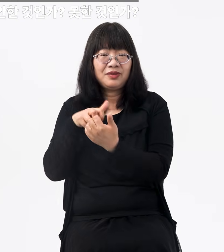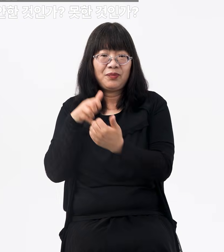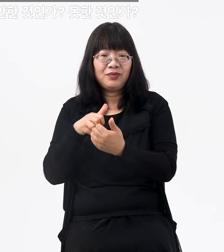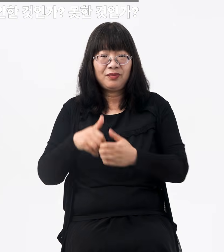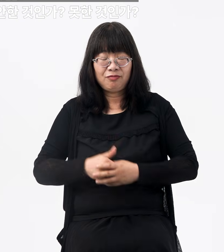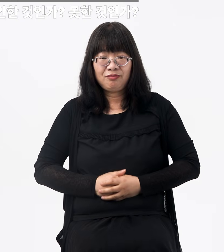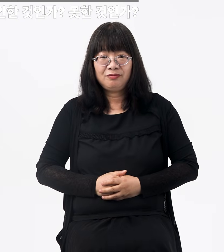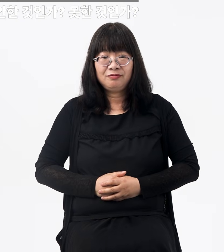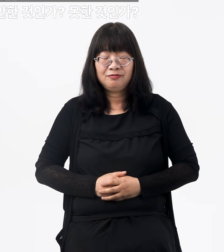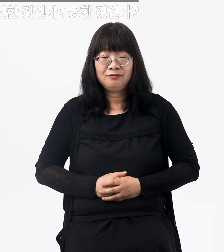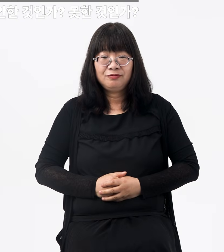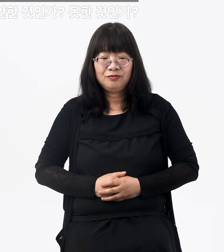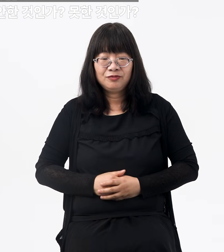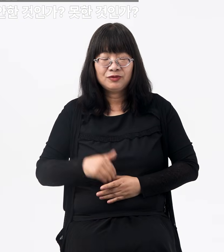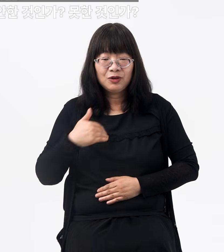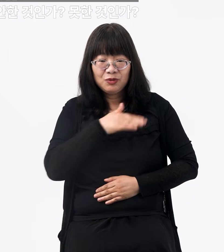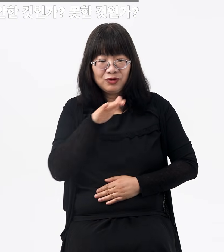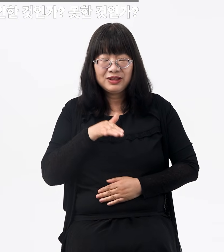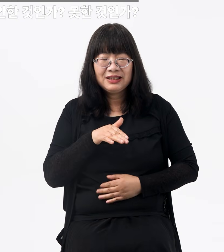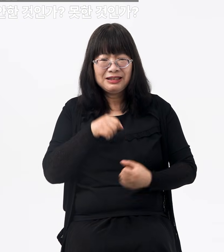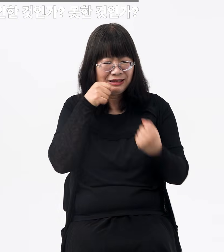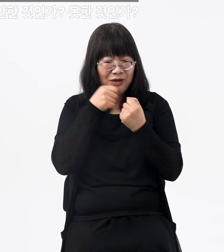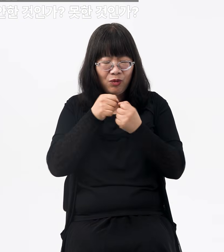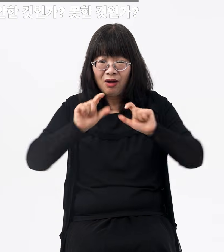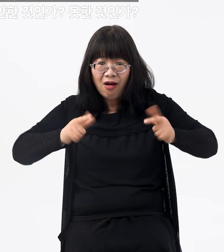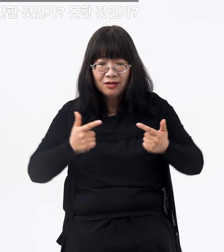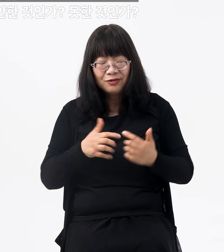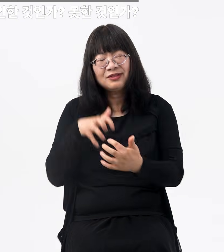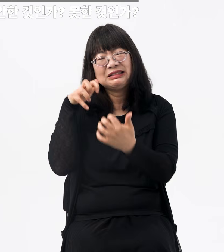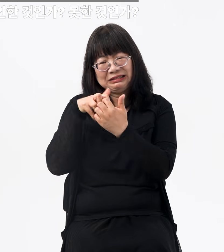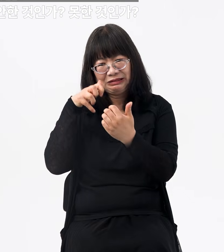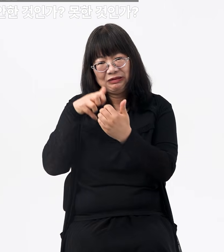하는 게 아니에요. 전쟁을 하는 거예요.